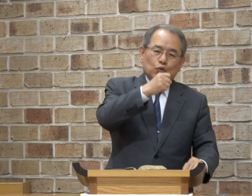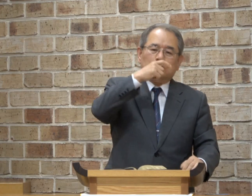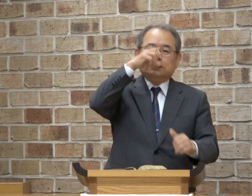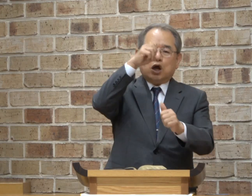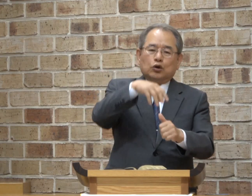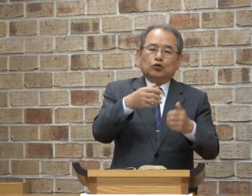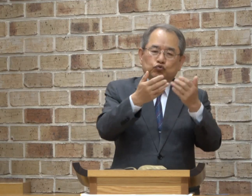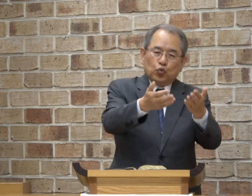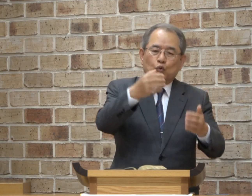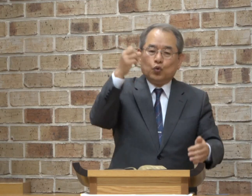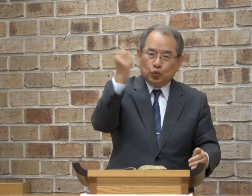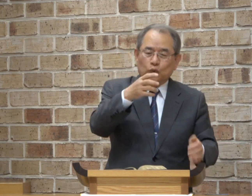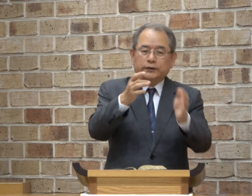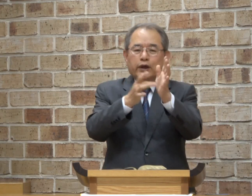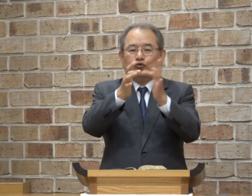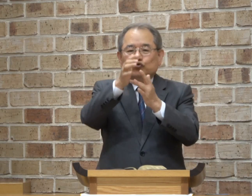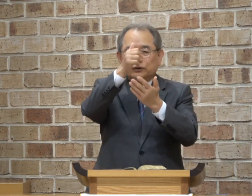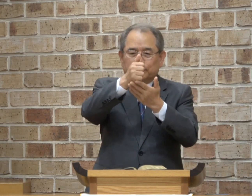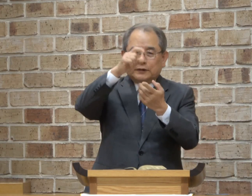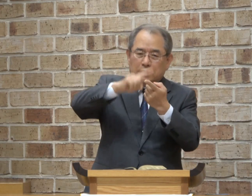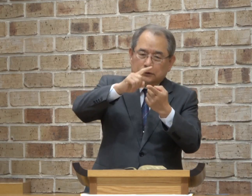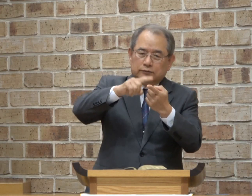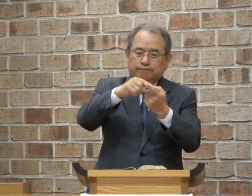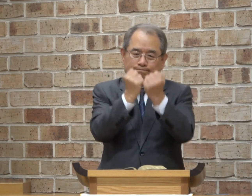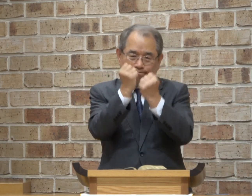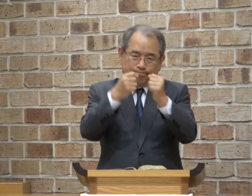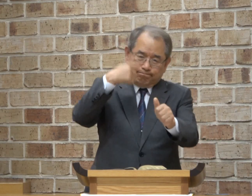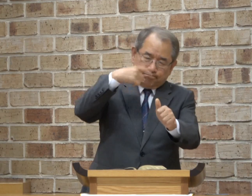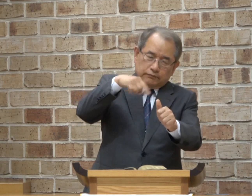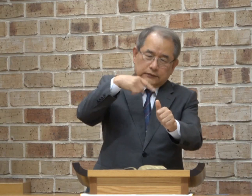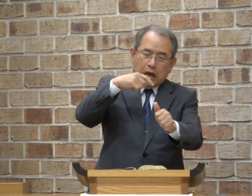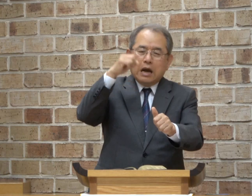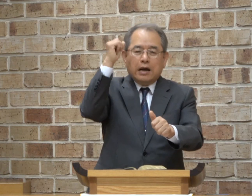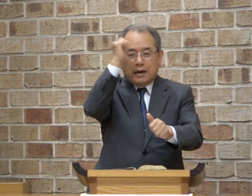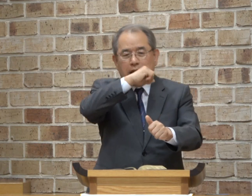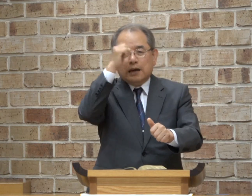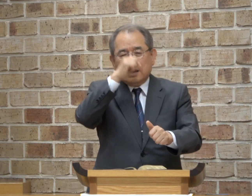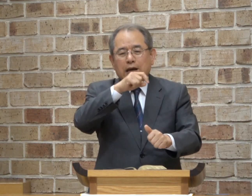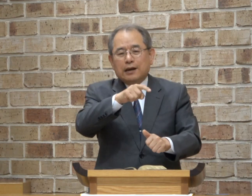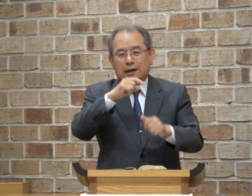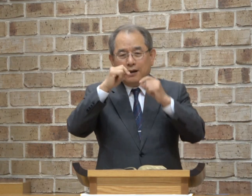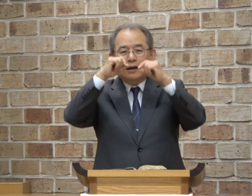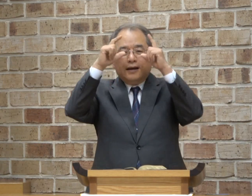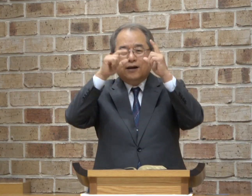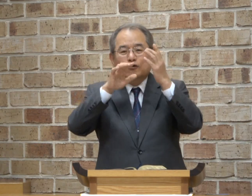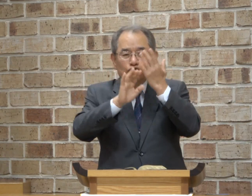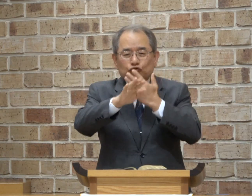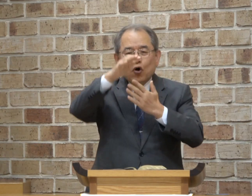예수님의 이름으로 세례를 주고 예수님에 대해서 설명하고 가르치고